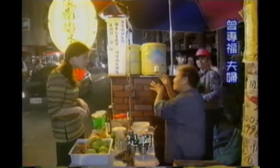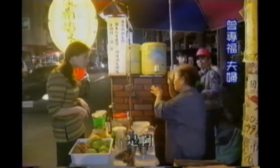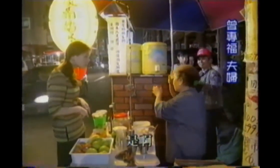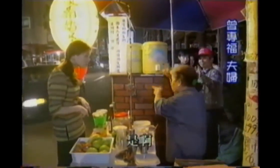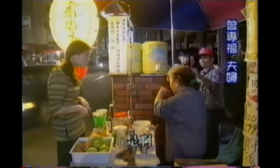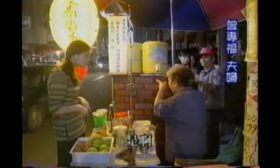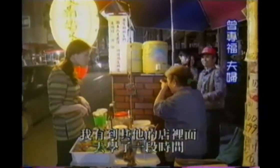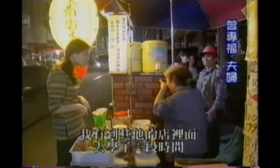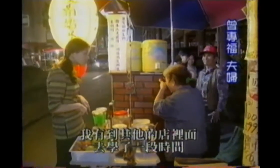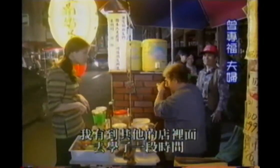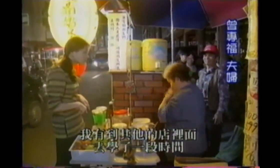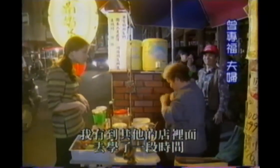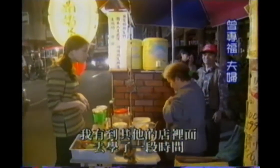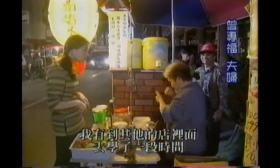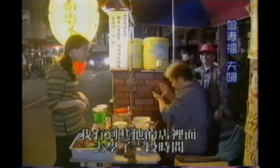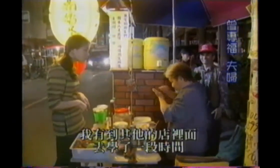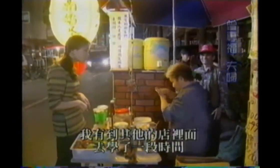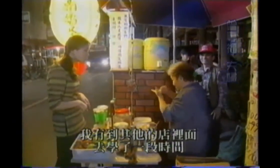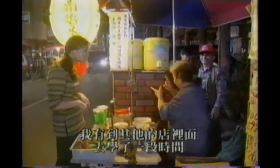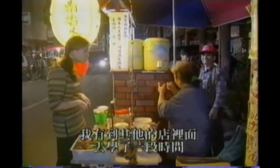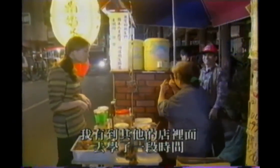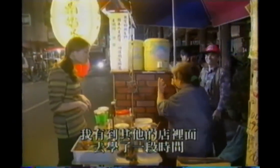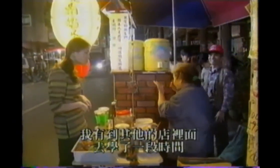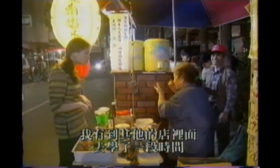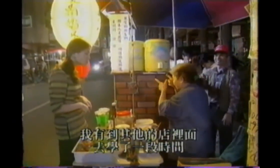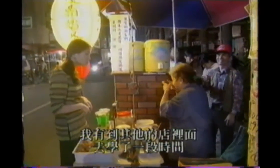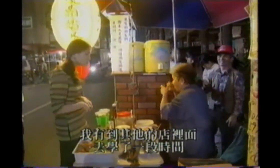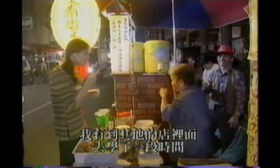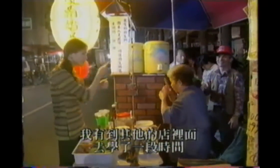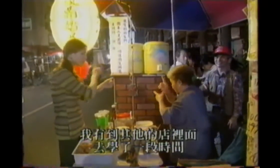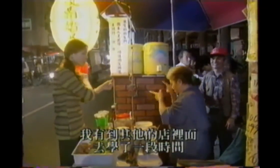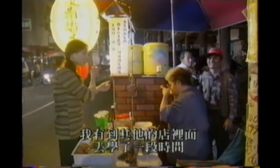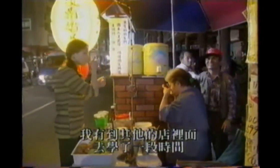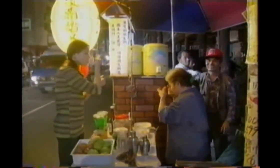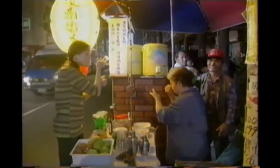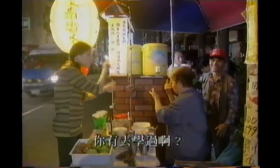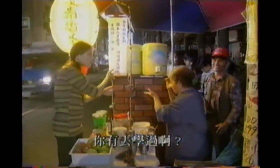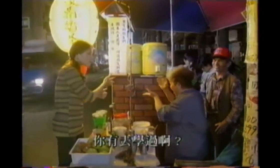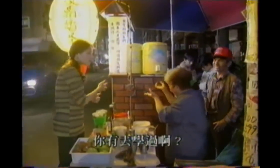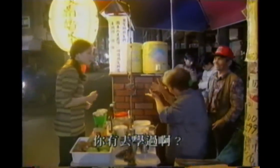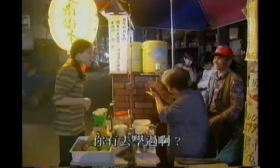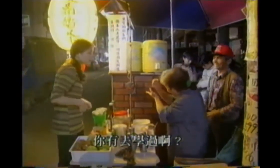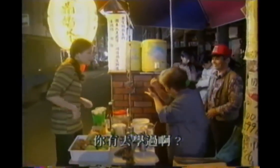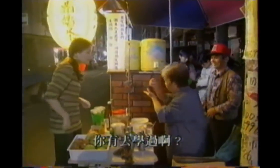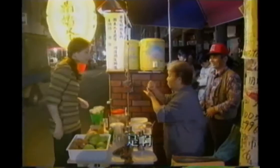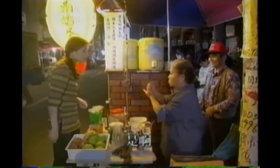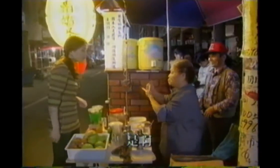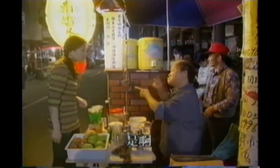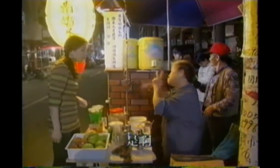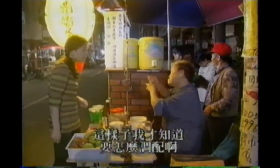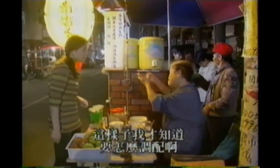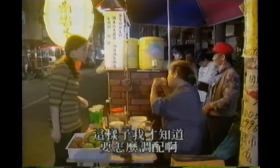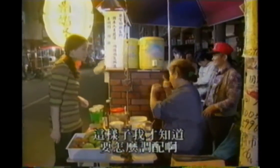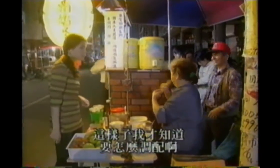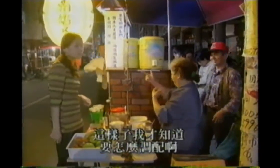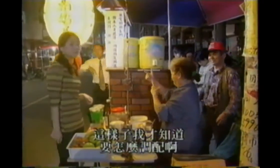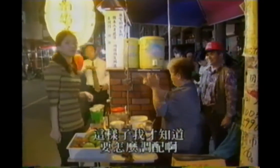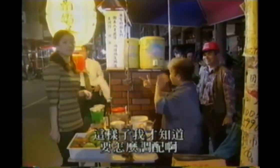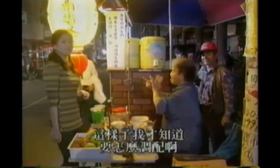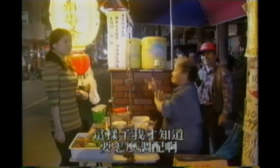是啊，我有到其他的店里面去学了一段时间。 哦，你有去学过啊？ 是啊，这样子我才知道要怎么